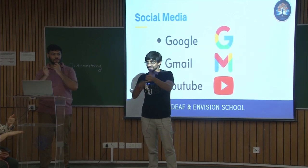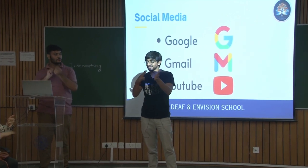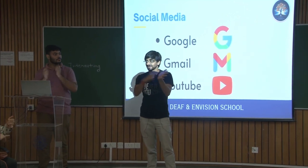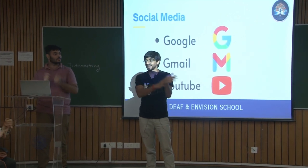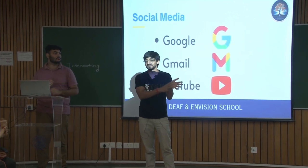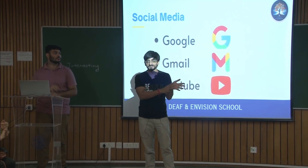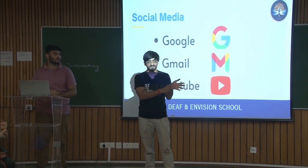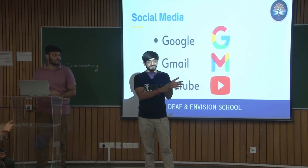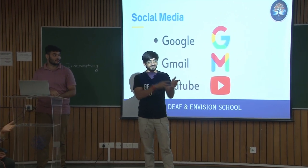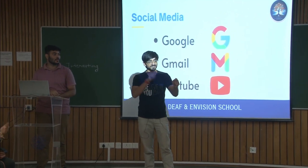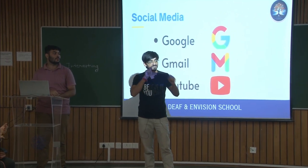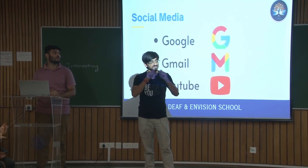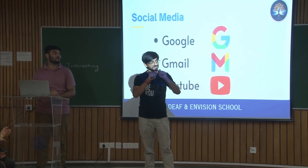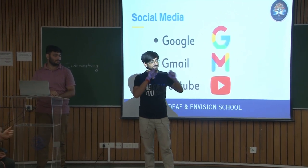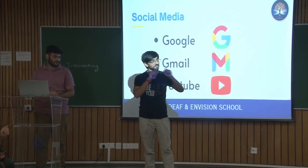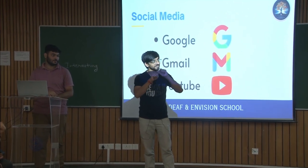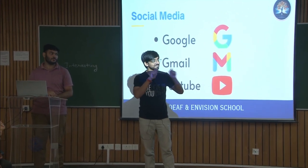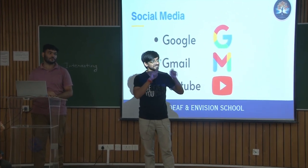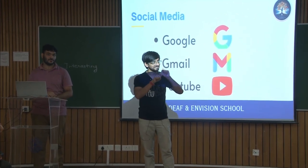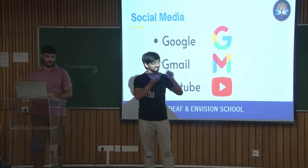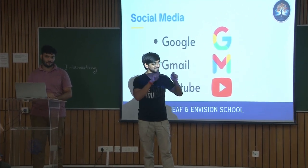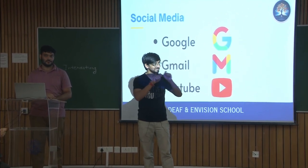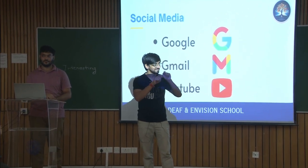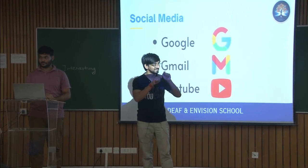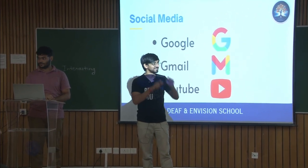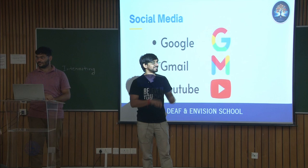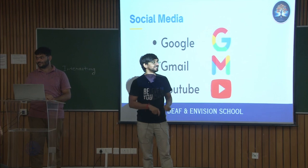देन एम मीडिया.